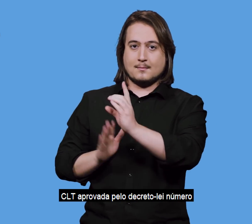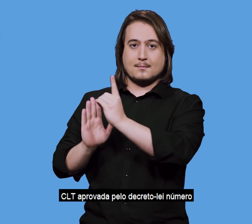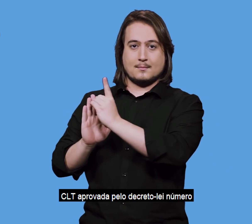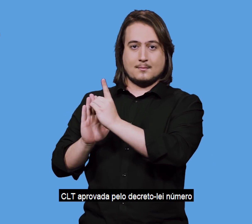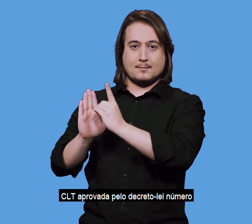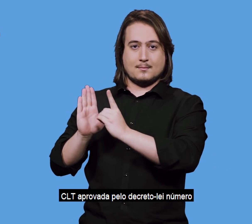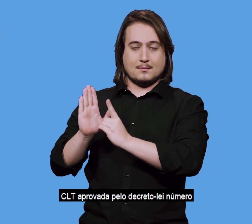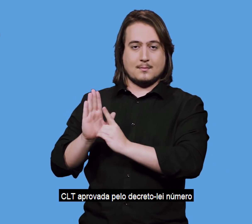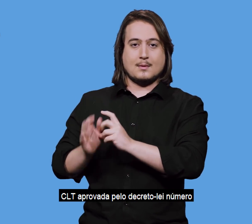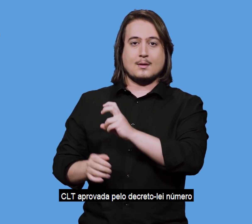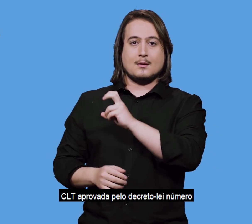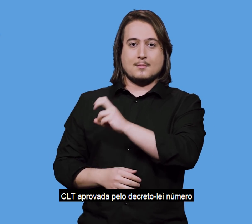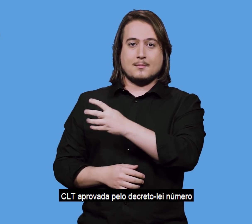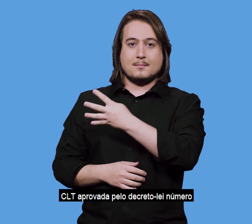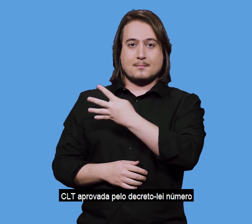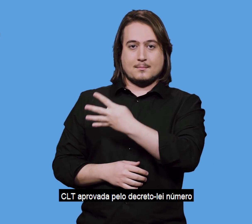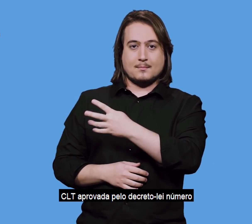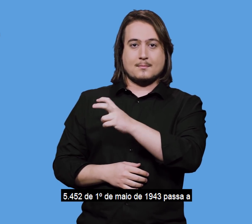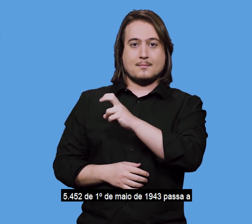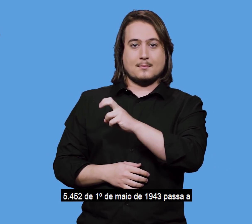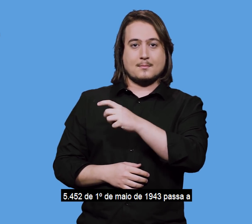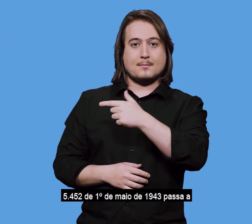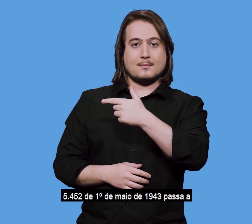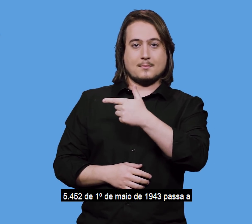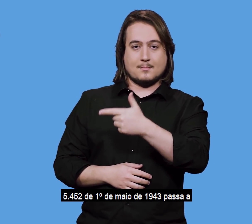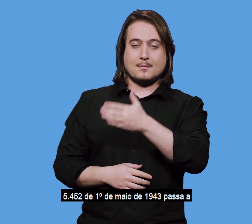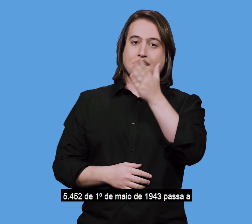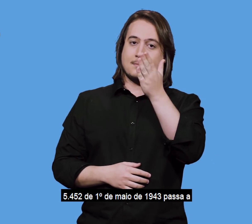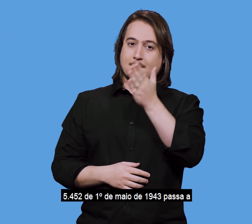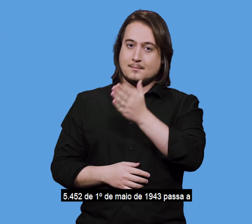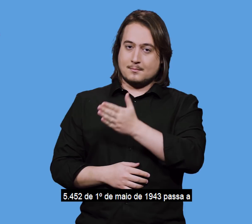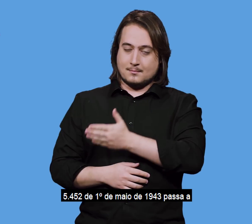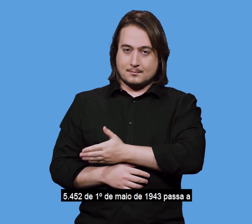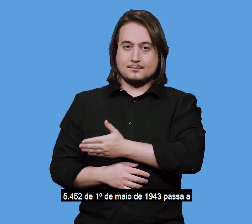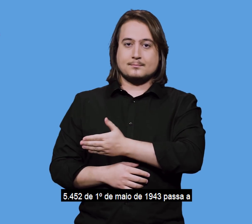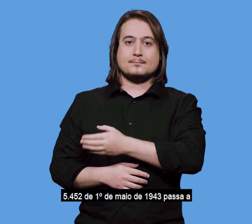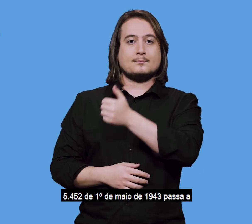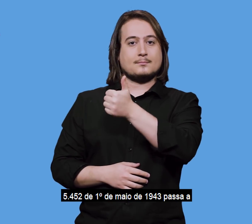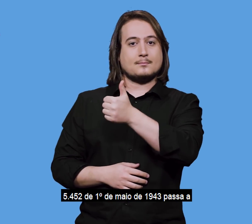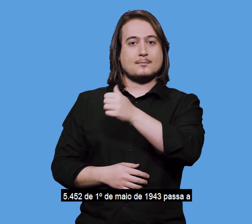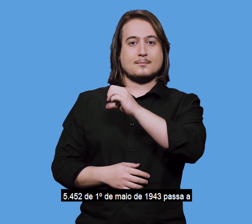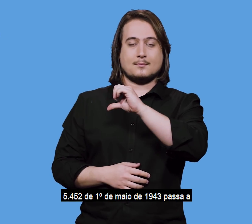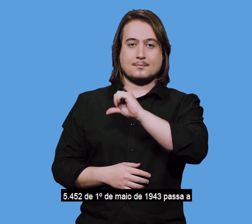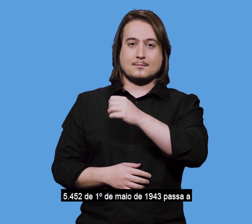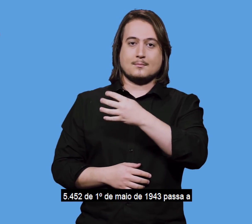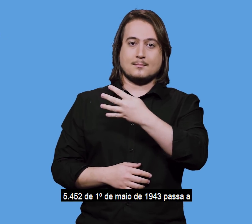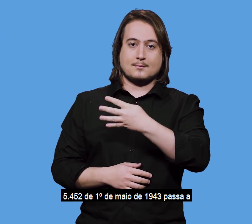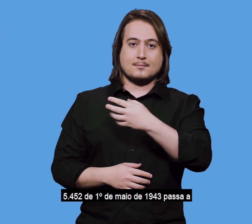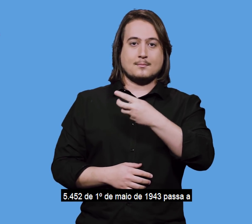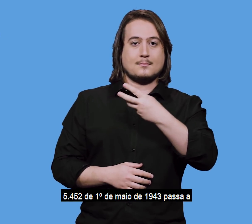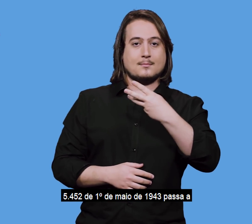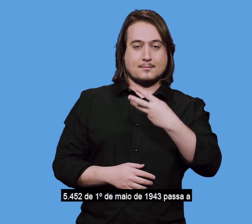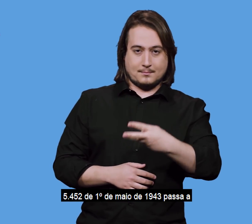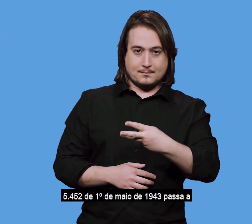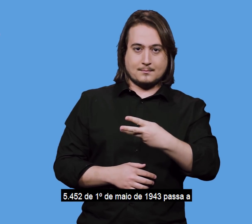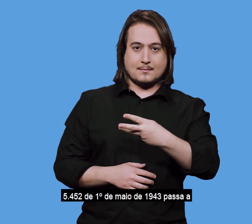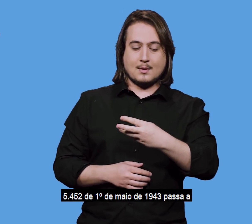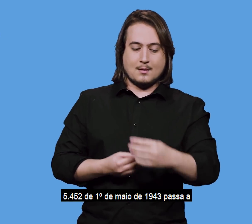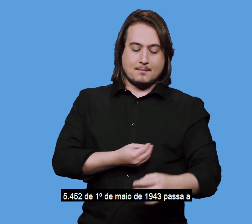número 5.452 de 1º de maio de 1943 passa a